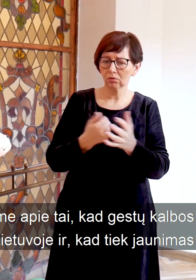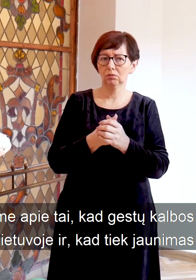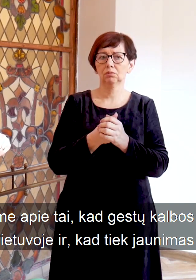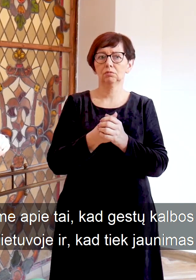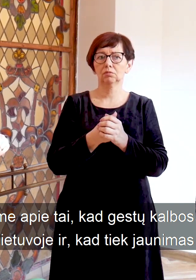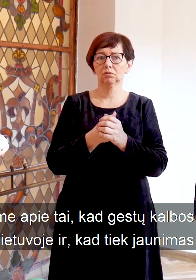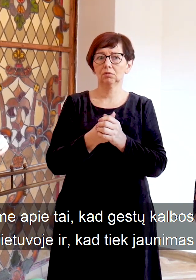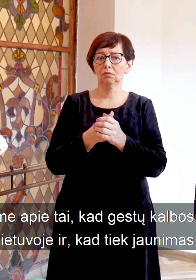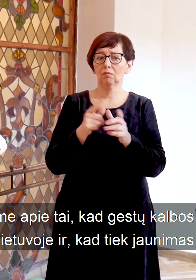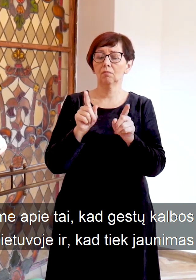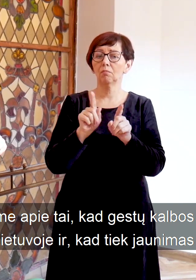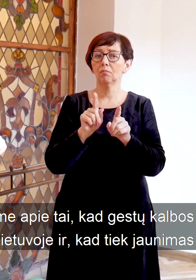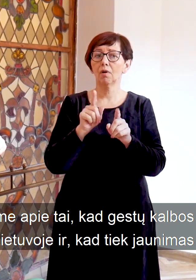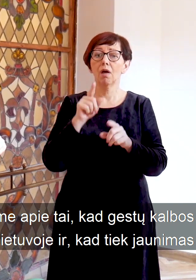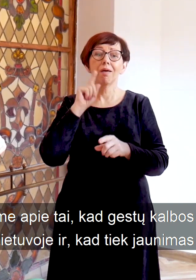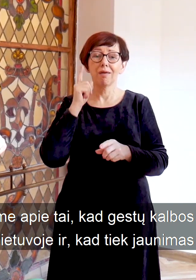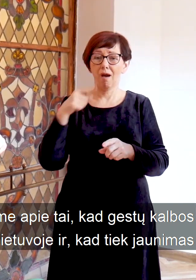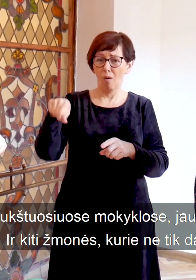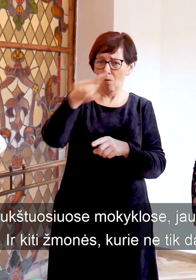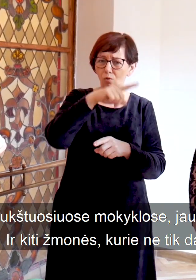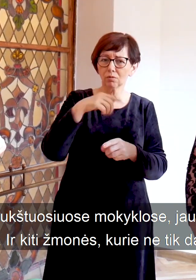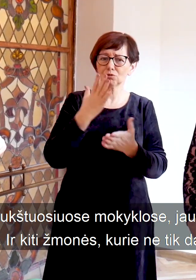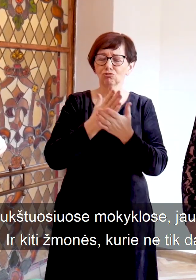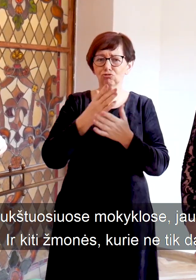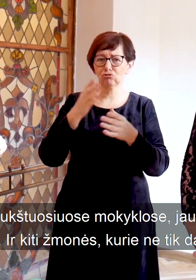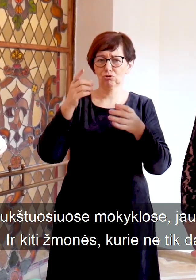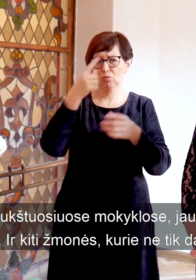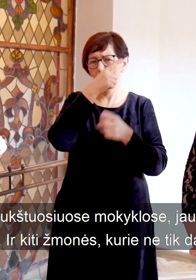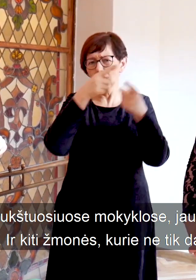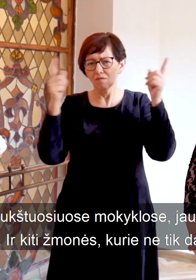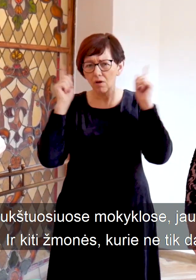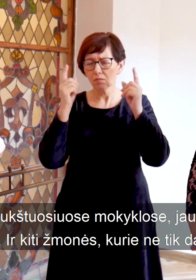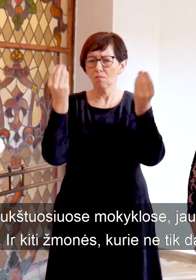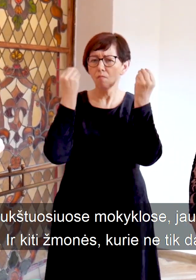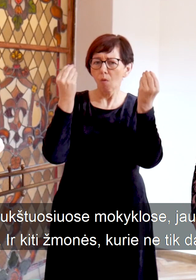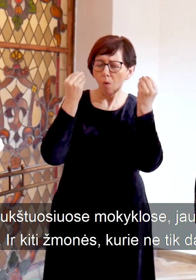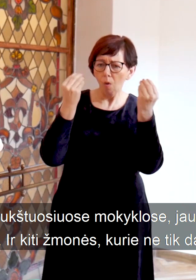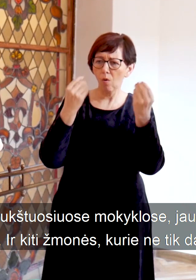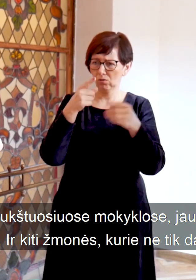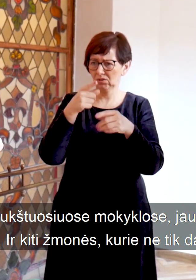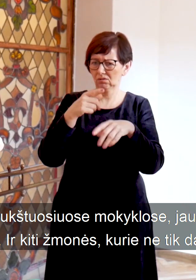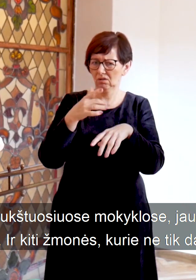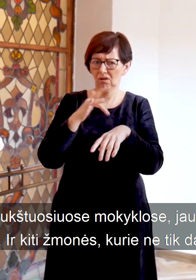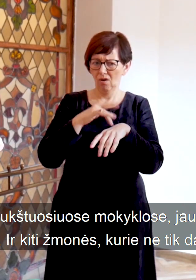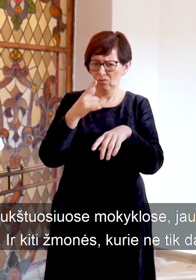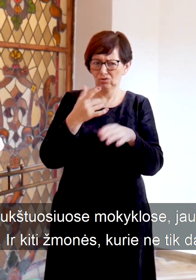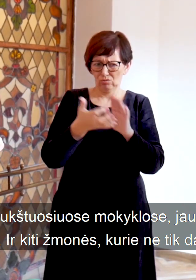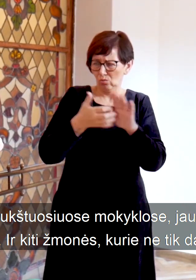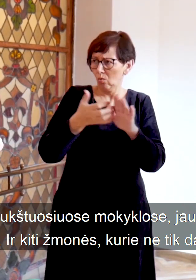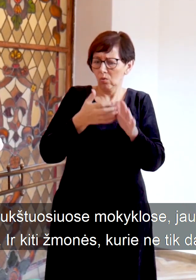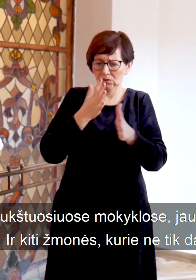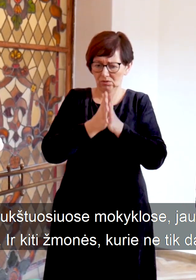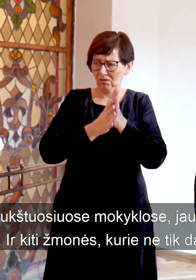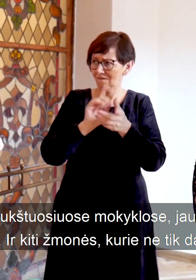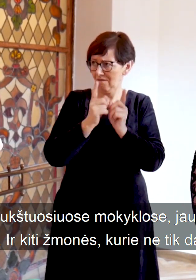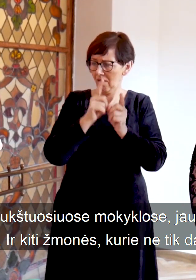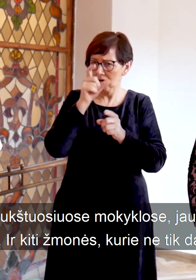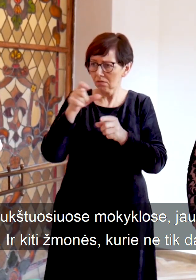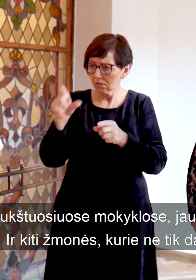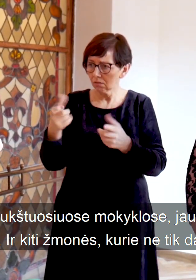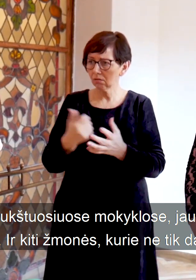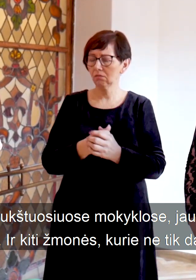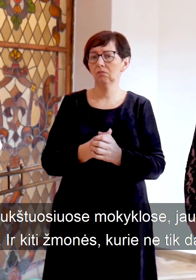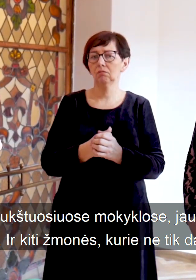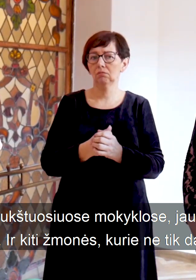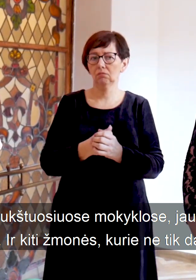tiek jaunimas besimokydamas, studijuodamas aukštosiuose mokyklose jaučia tą trūkumą gestų kalbos vertėjų ir